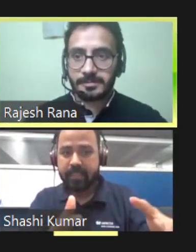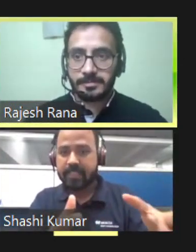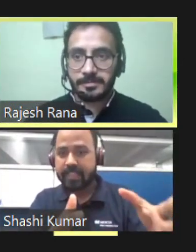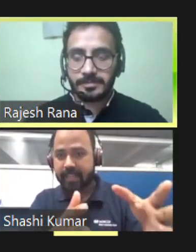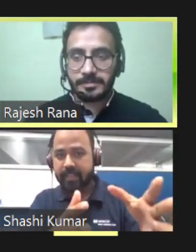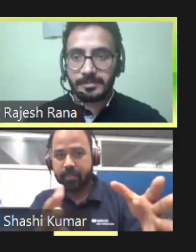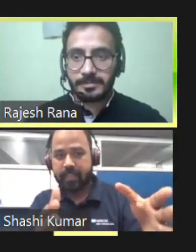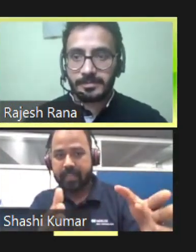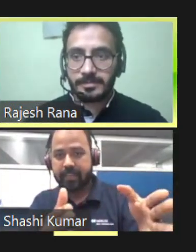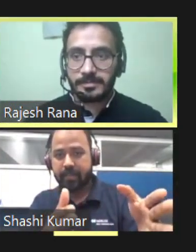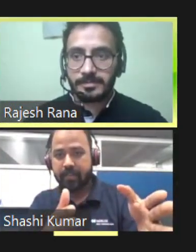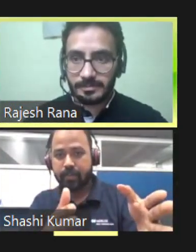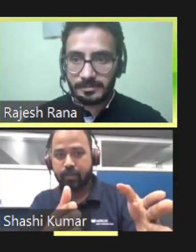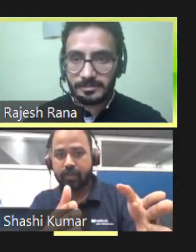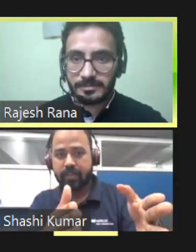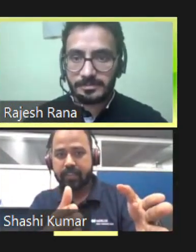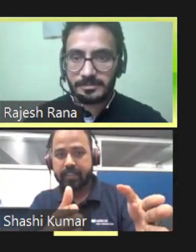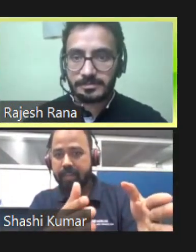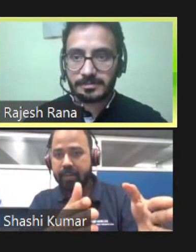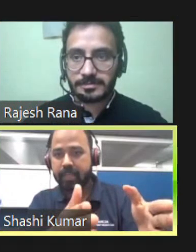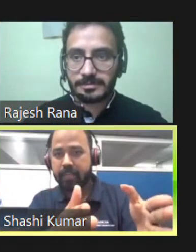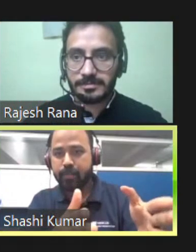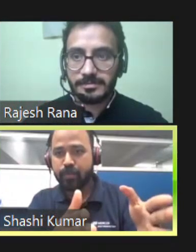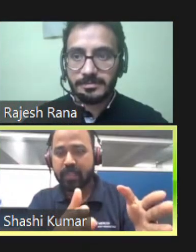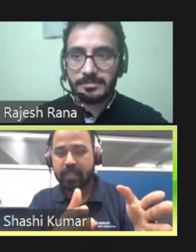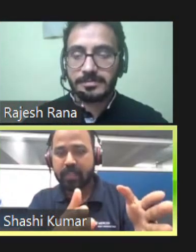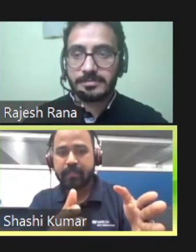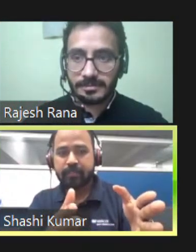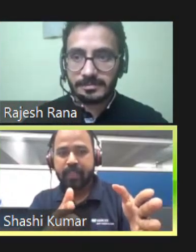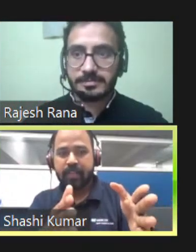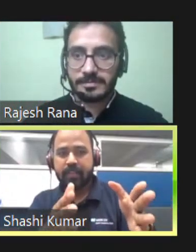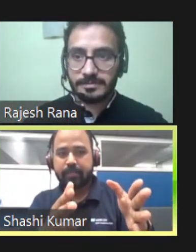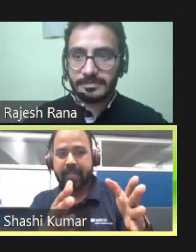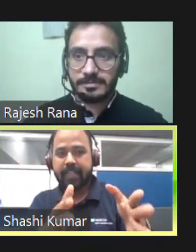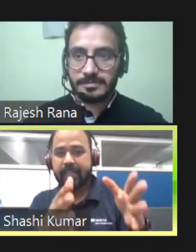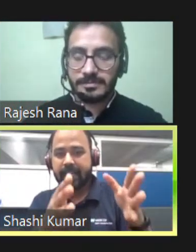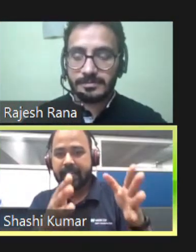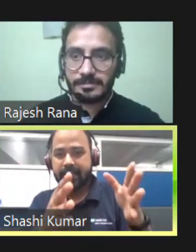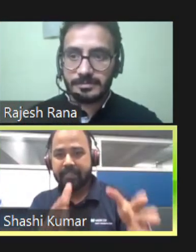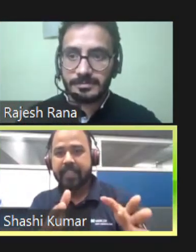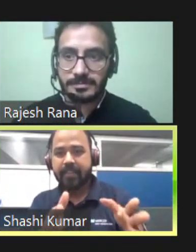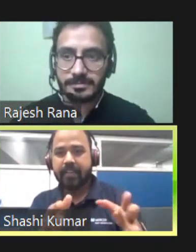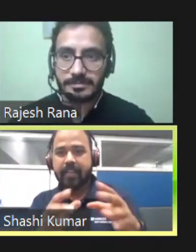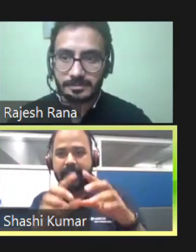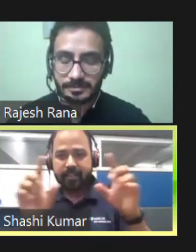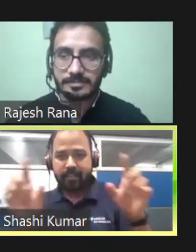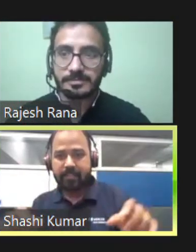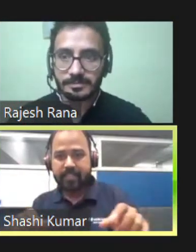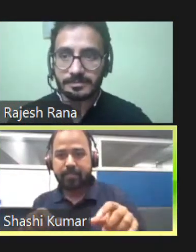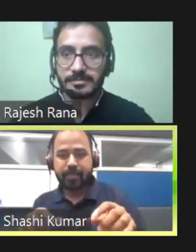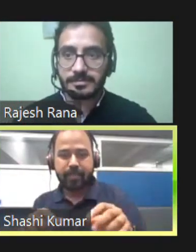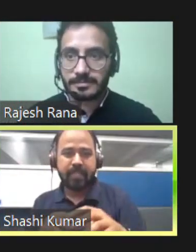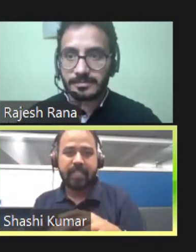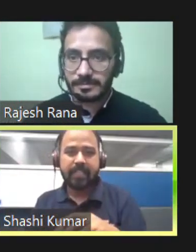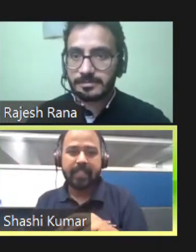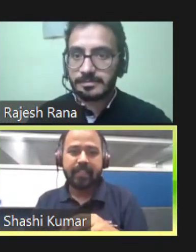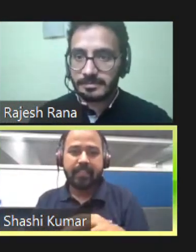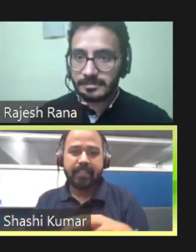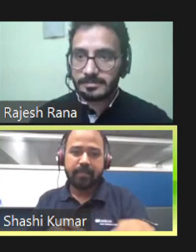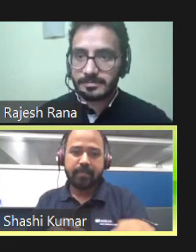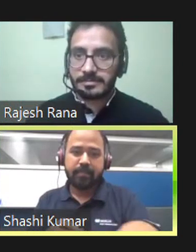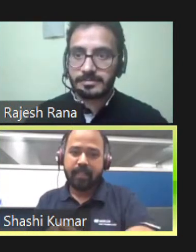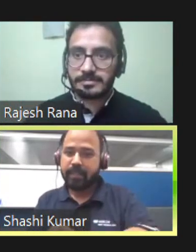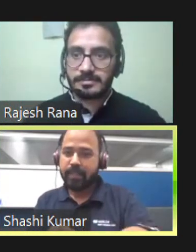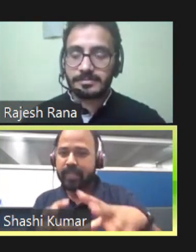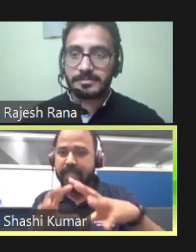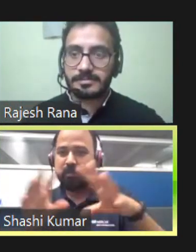मैंने साइन आपको दिखाया कि जो ये हमारा जूम का प्रैक्टिकल एंड रियल एक स्नैपशॉट मैंने लिया है,